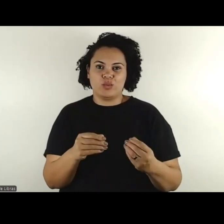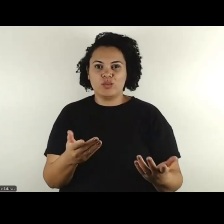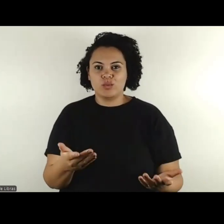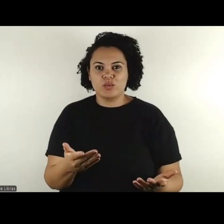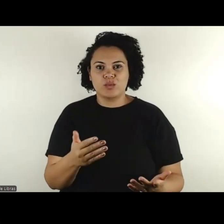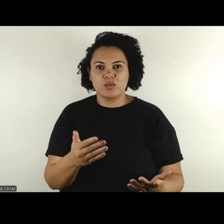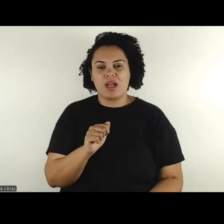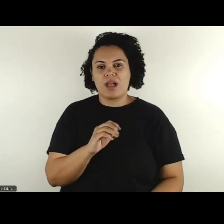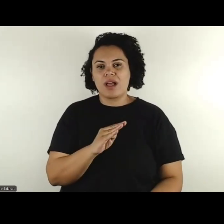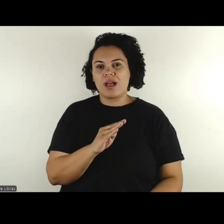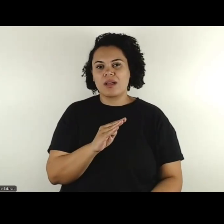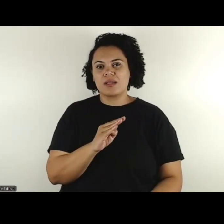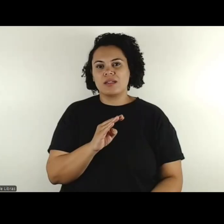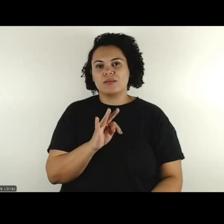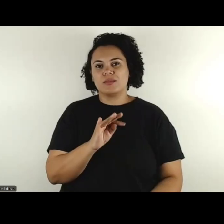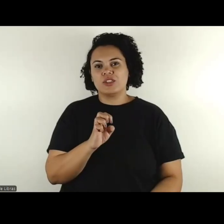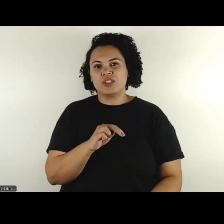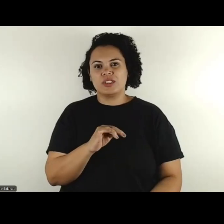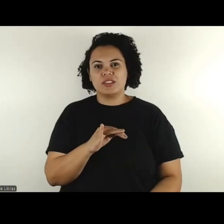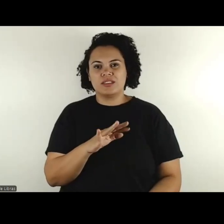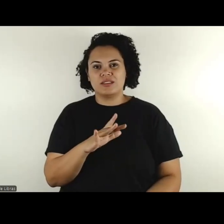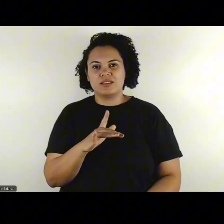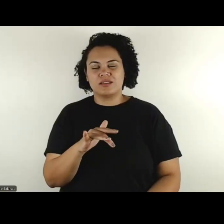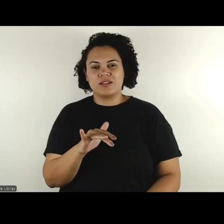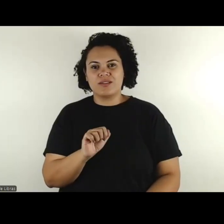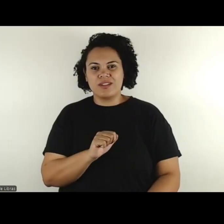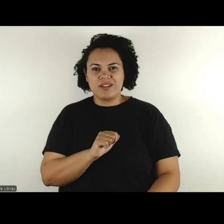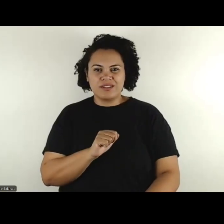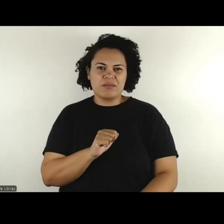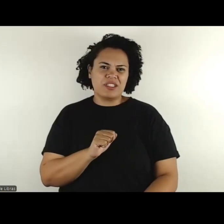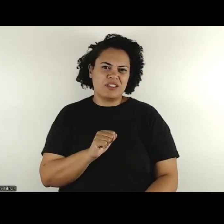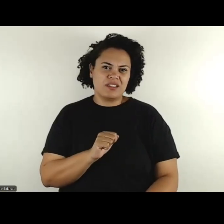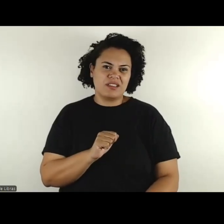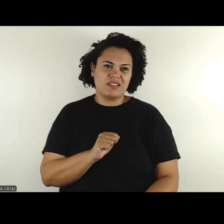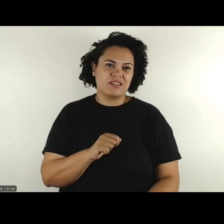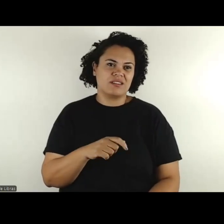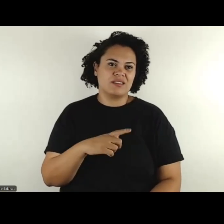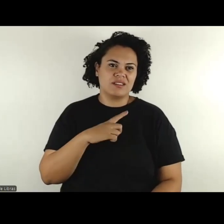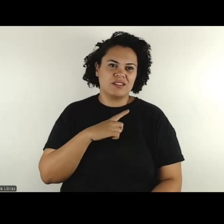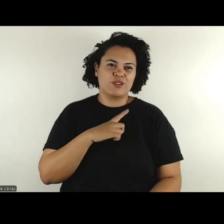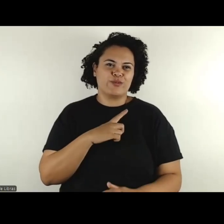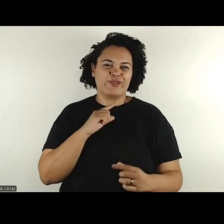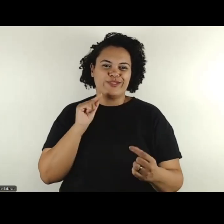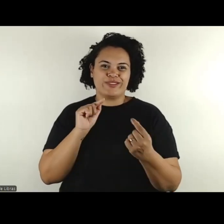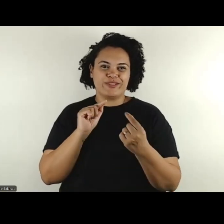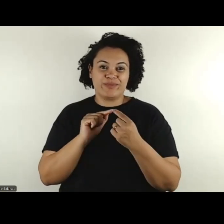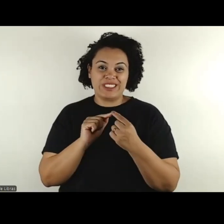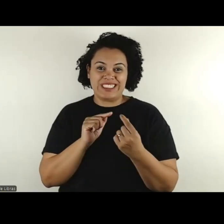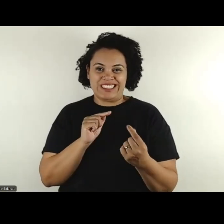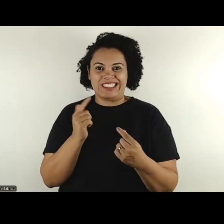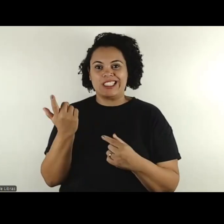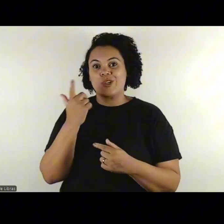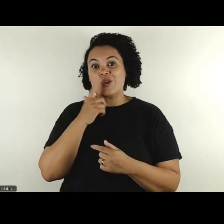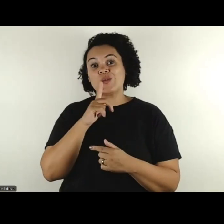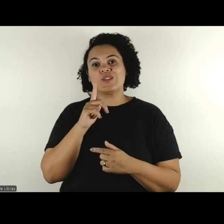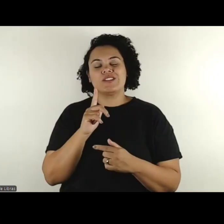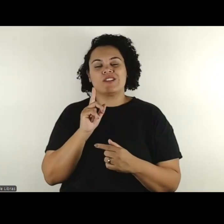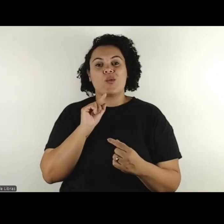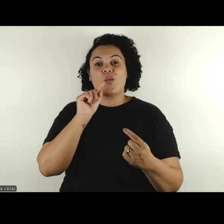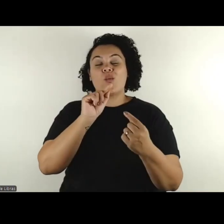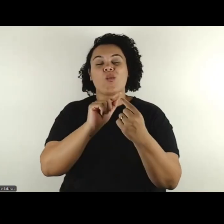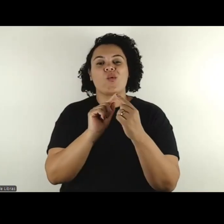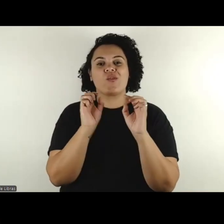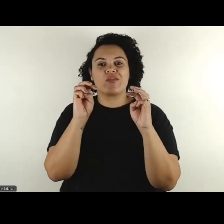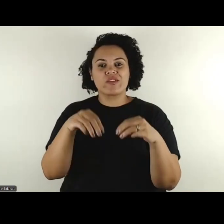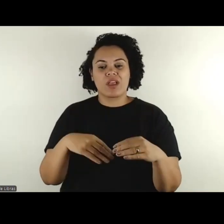entendendo que, né, a abstinência ela pode ser lá na frente, né, o objetivo, o alcance final do